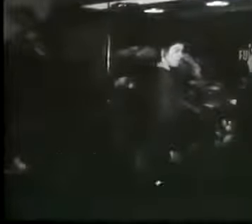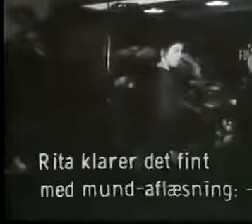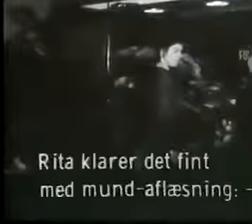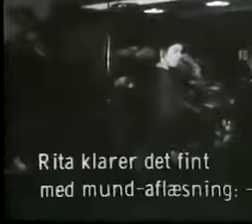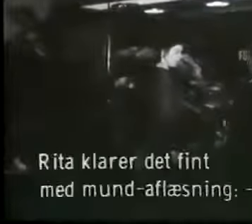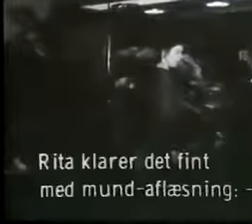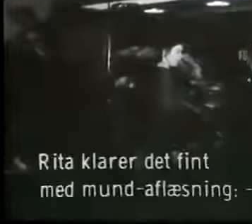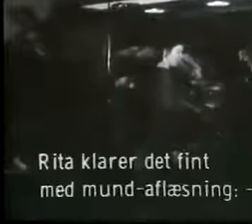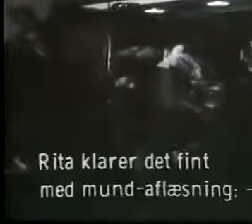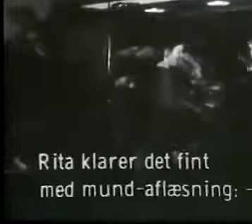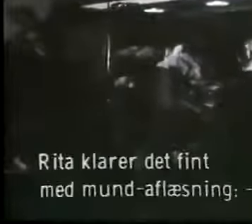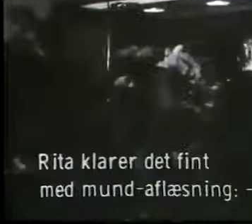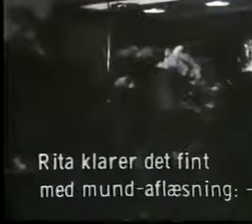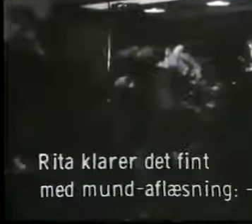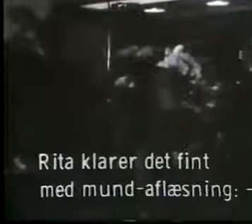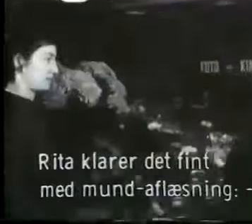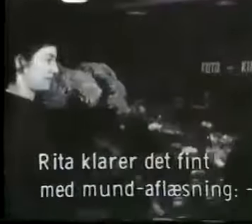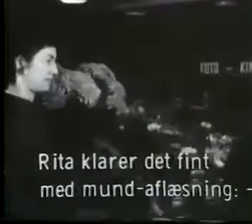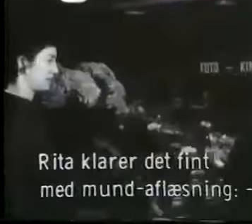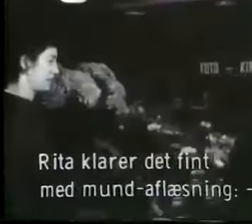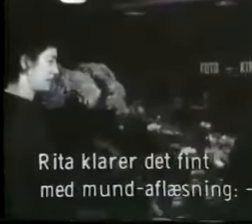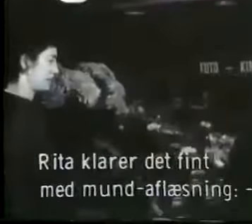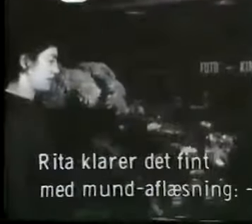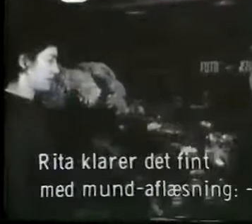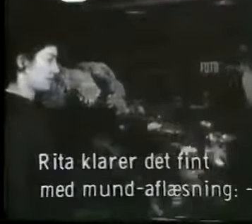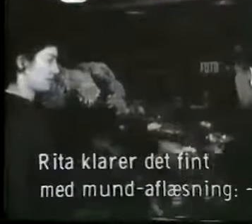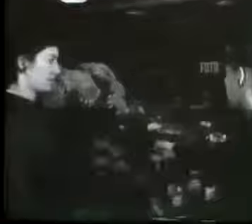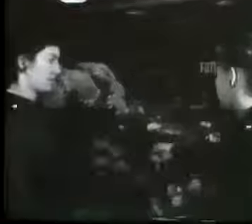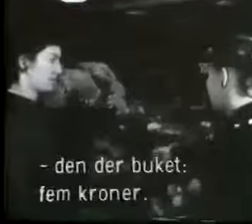Rita klarer det fint med mundaflæsning. Den der buket.